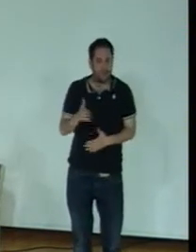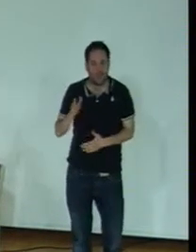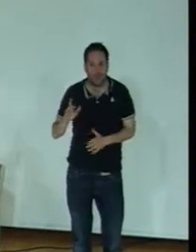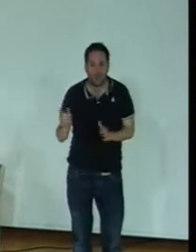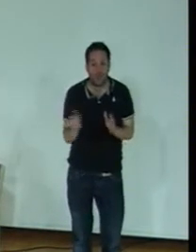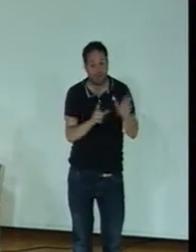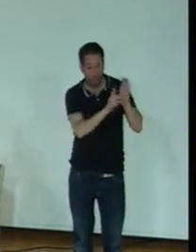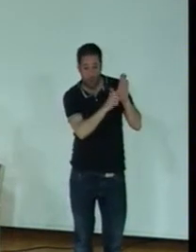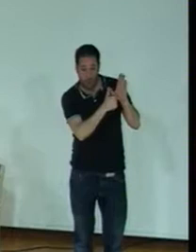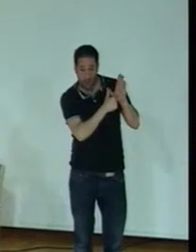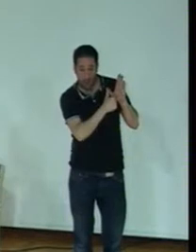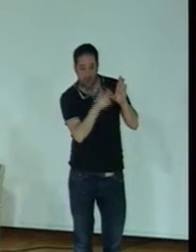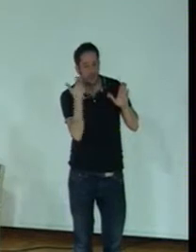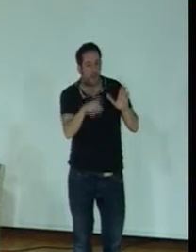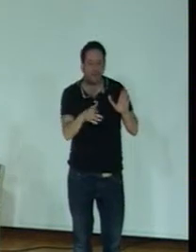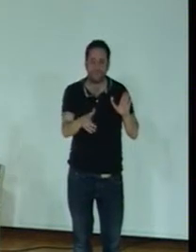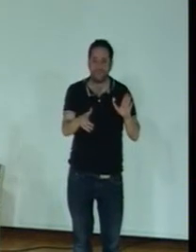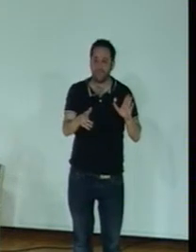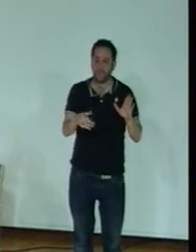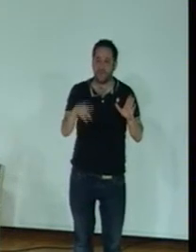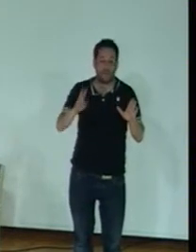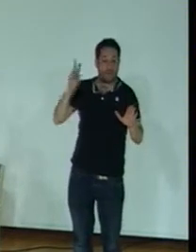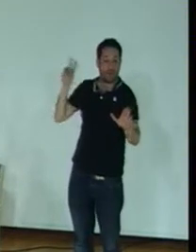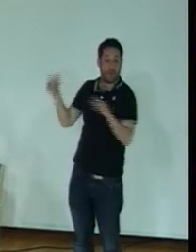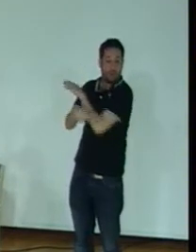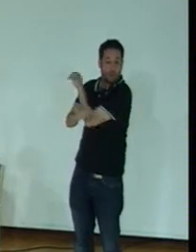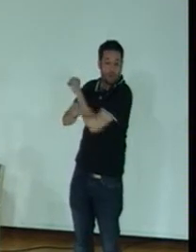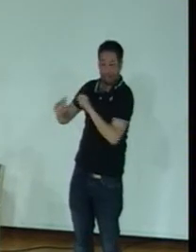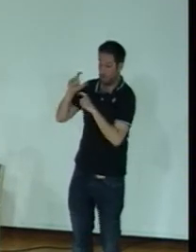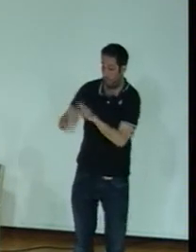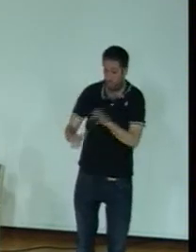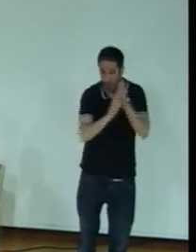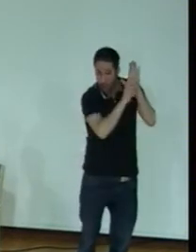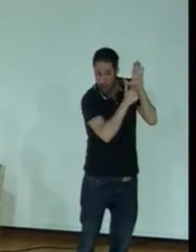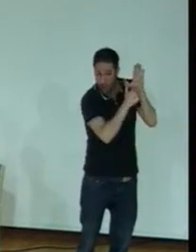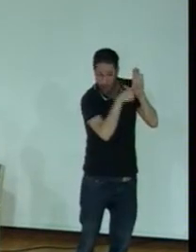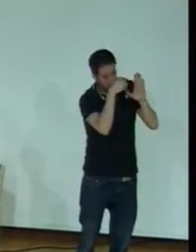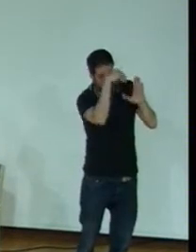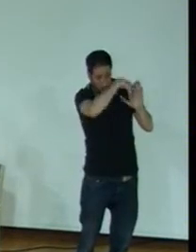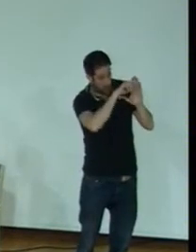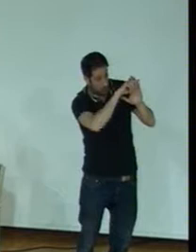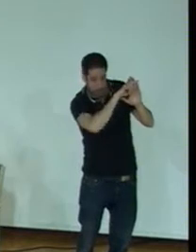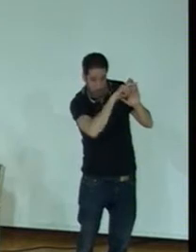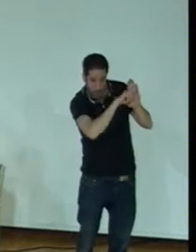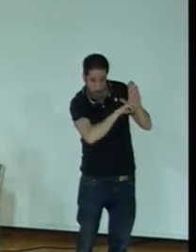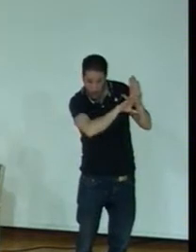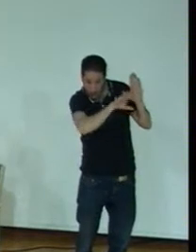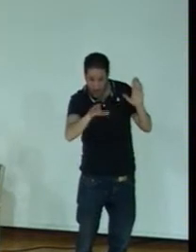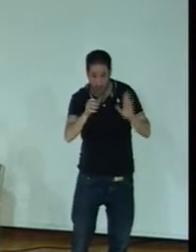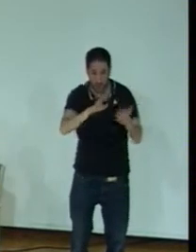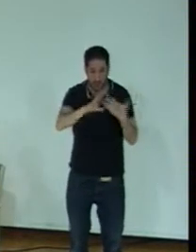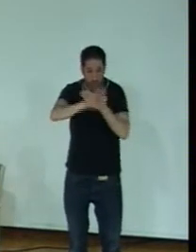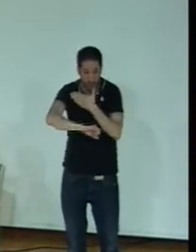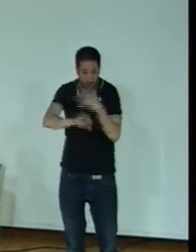délire législatif qui a suivi les attentats de vendredi, il n'y a pas eu de mesures directement visant le